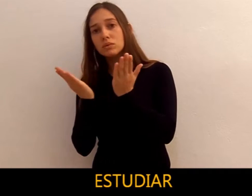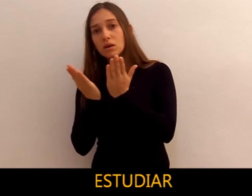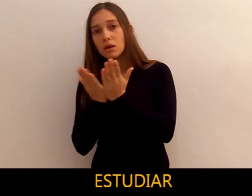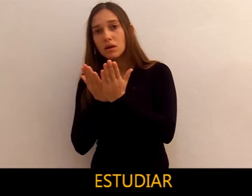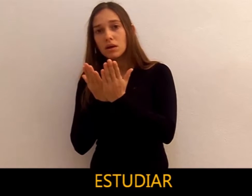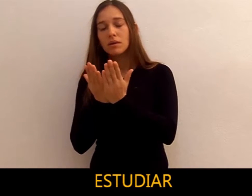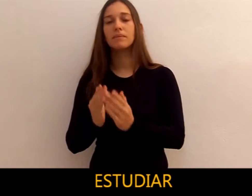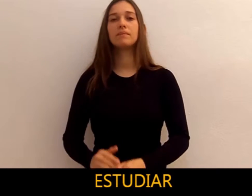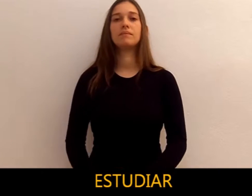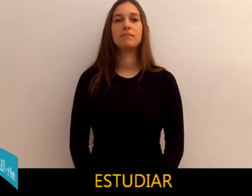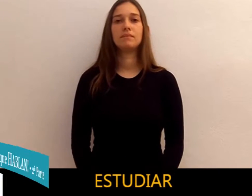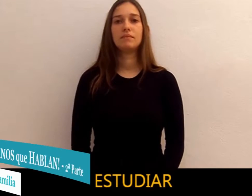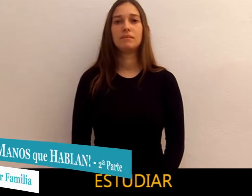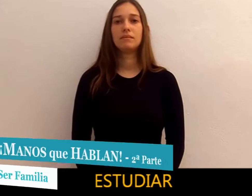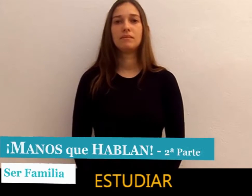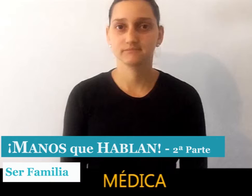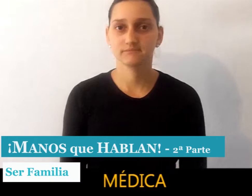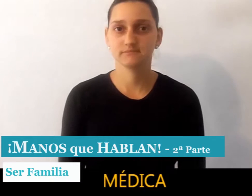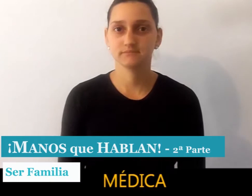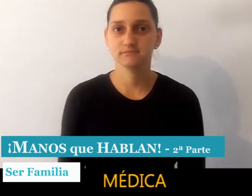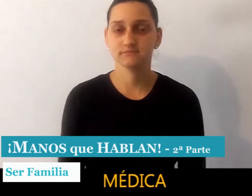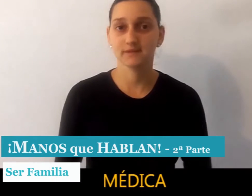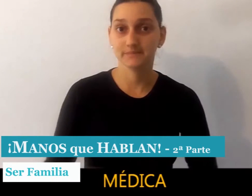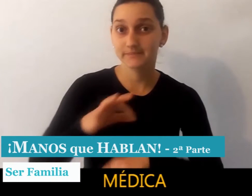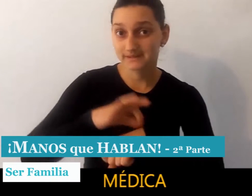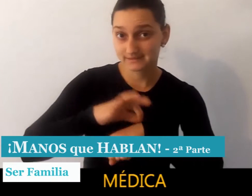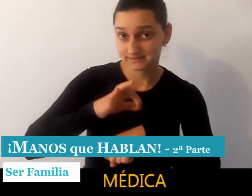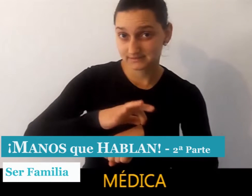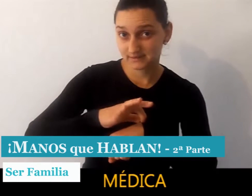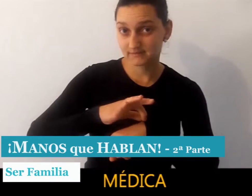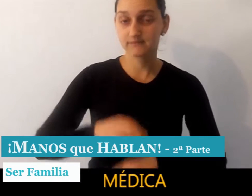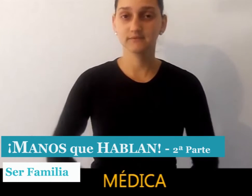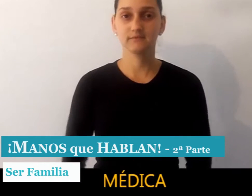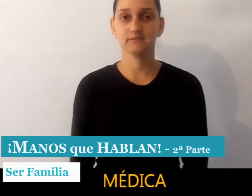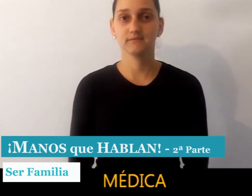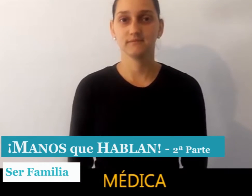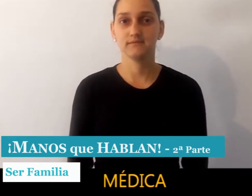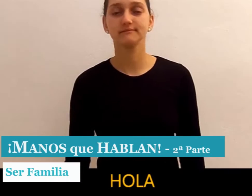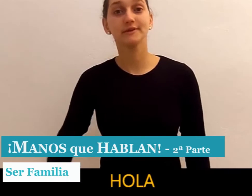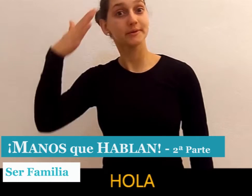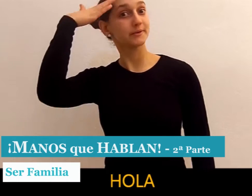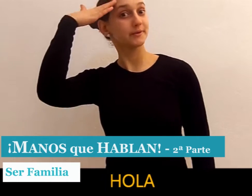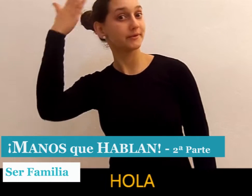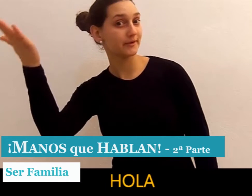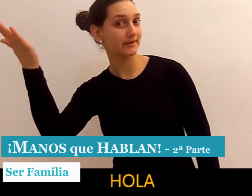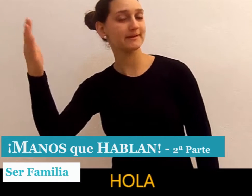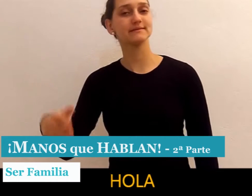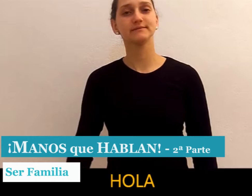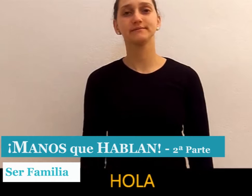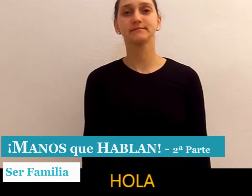para, si ellos van a pedir un trabajo, no les dan trabajo porque nadie sabe tratarlos. Nunca